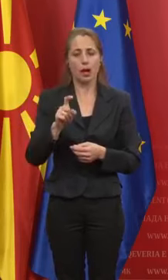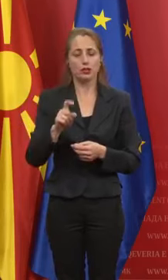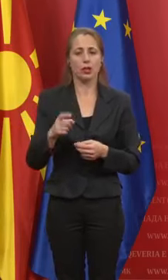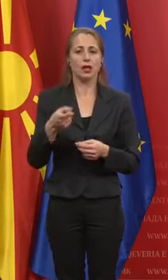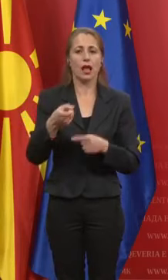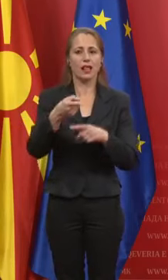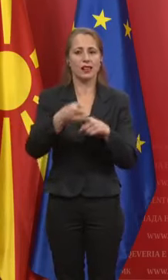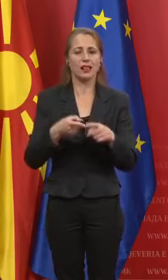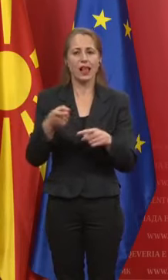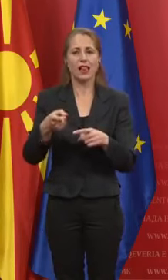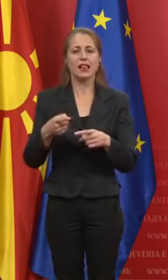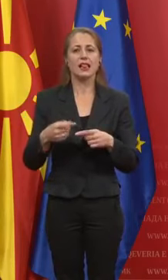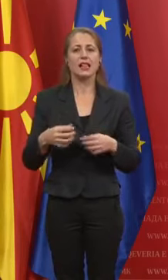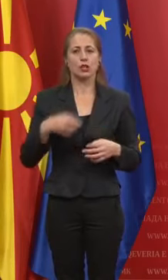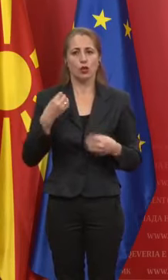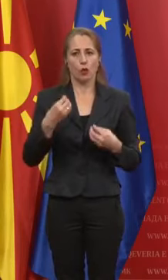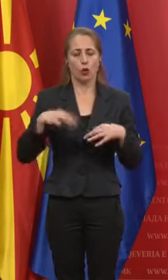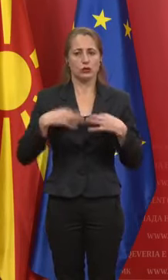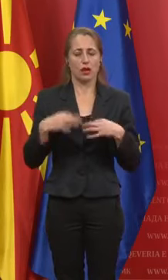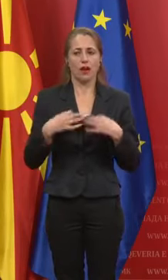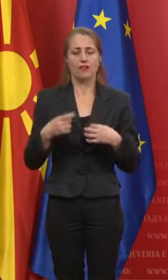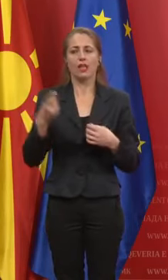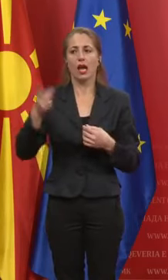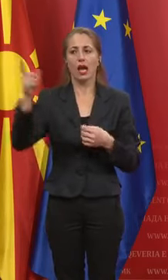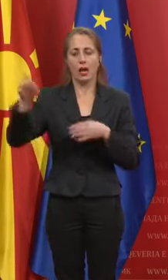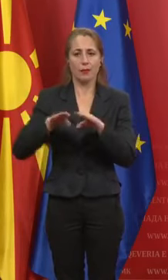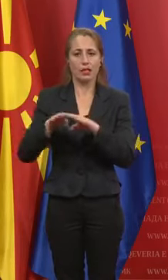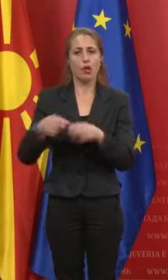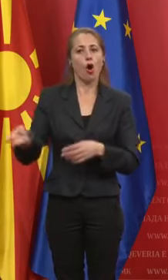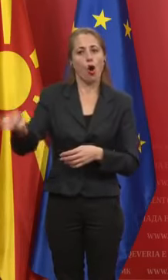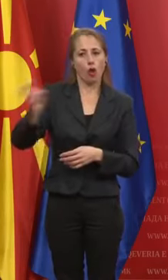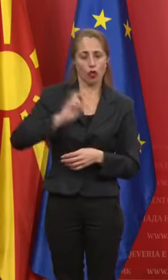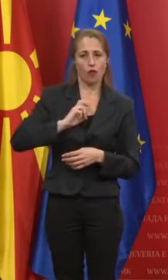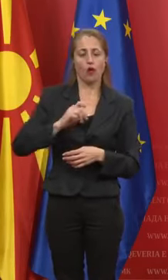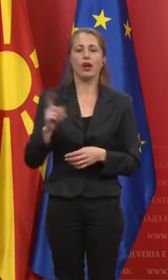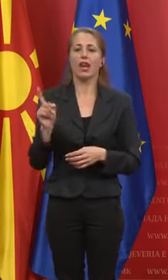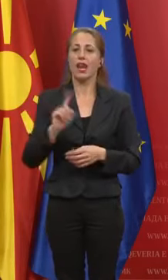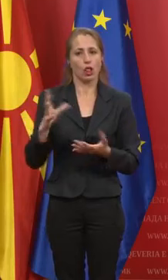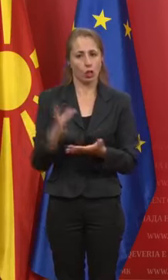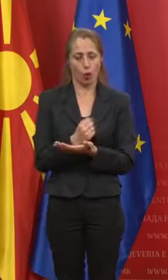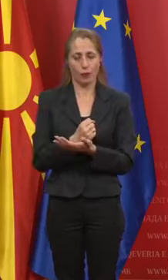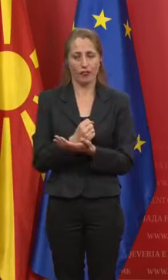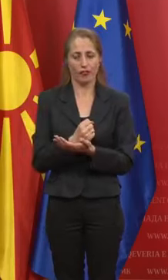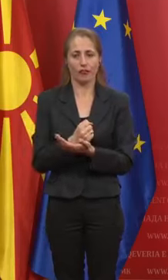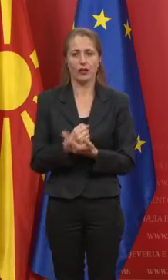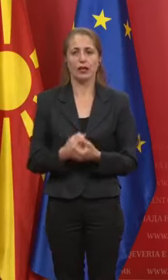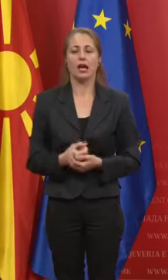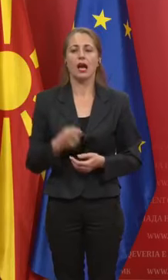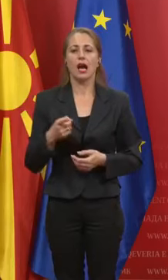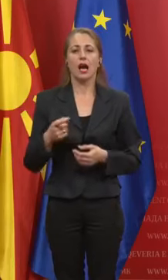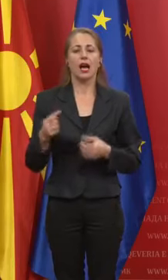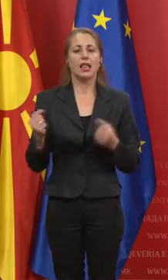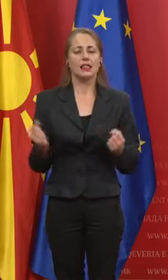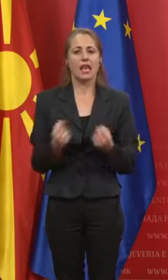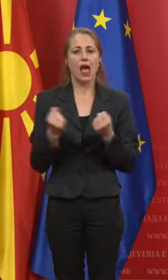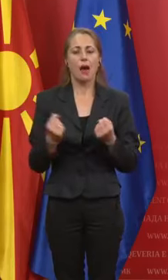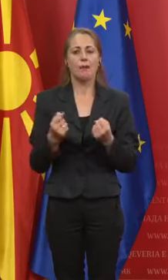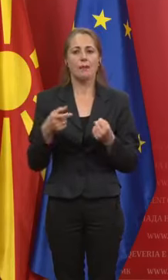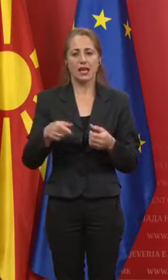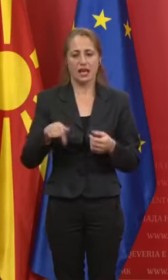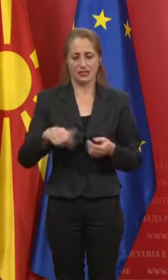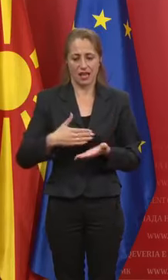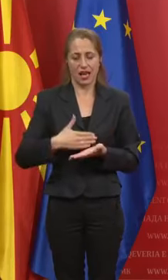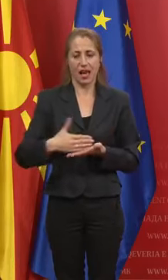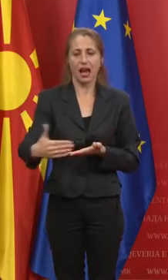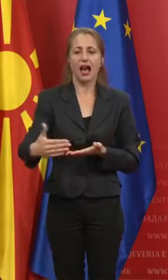за имунизација во нашето министерство. Одговори се уште не сме добиле, а се однесуваат на динамиката, фазата во која што се